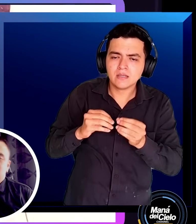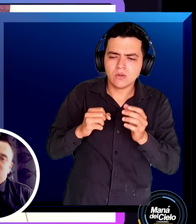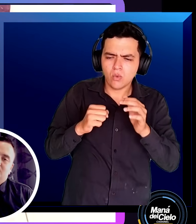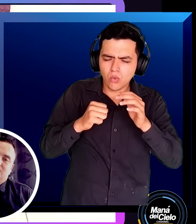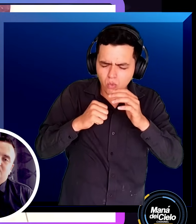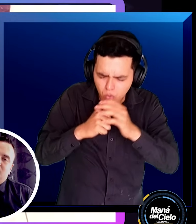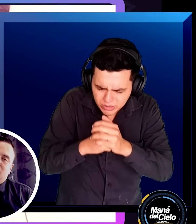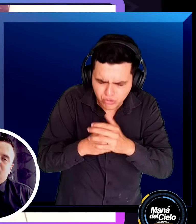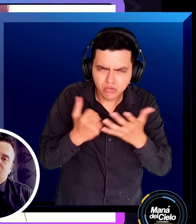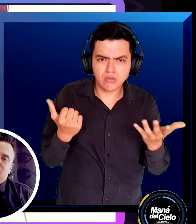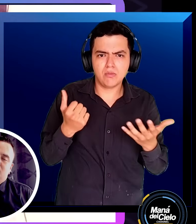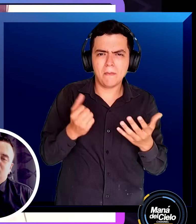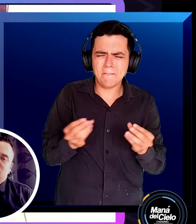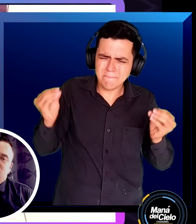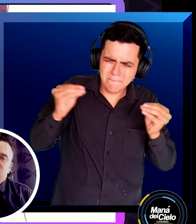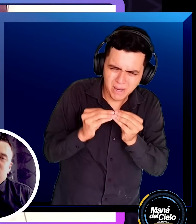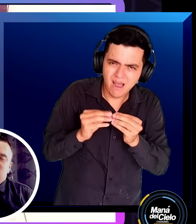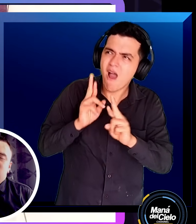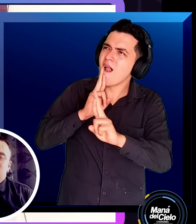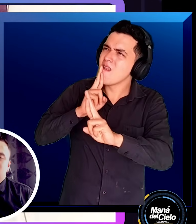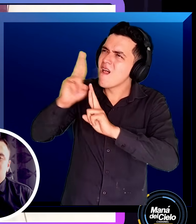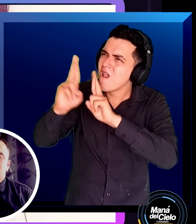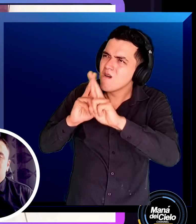Usted vaya y mire.